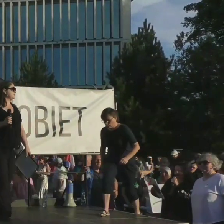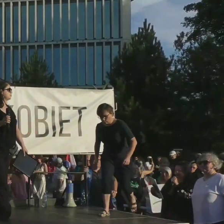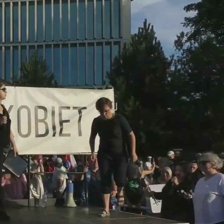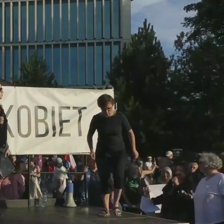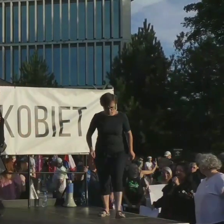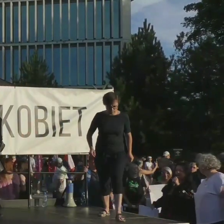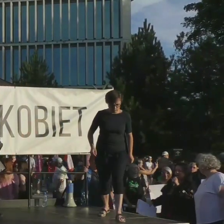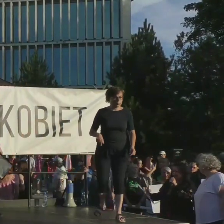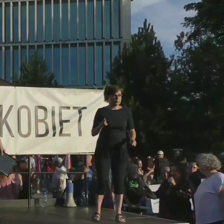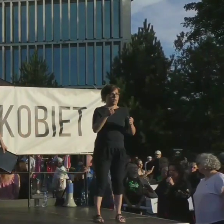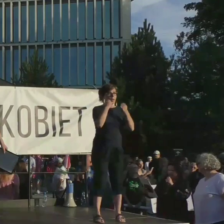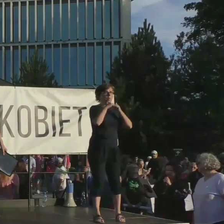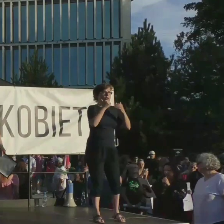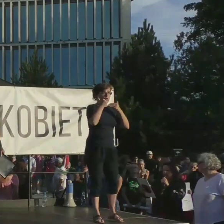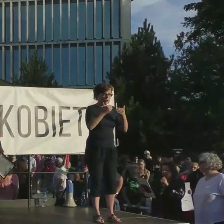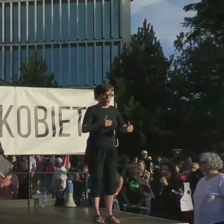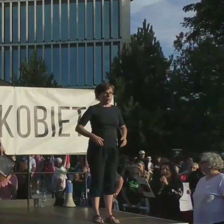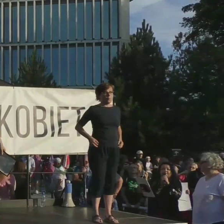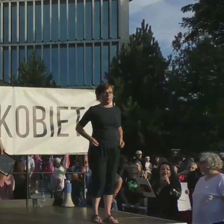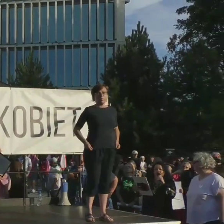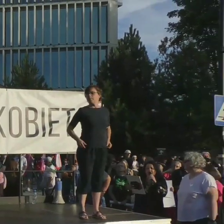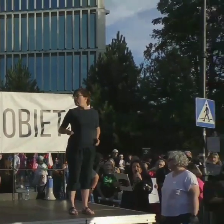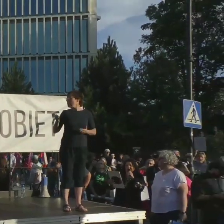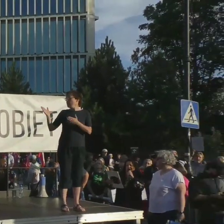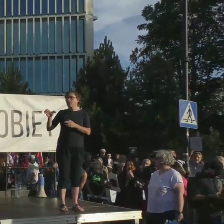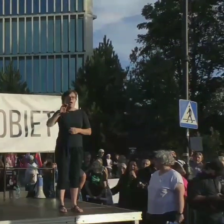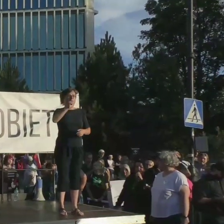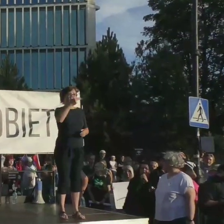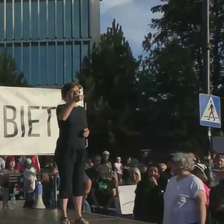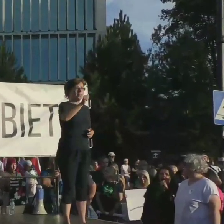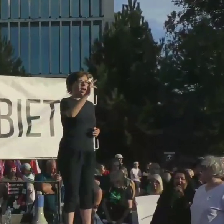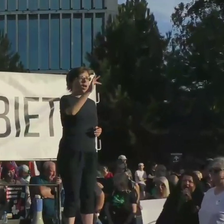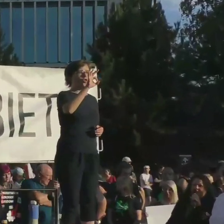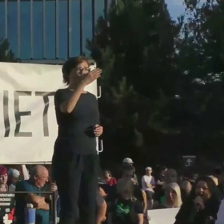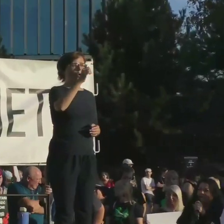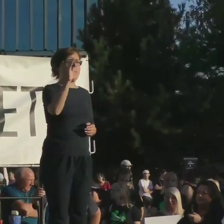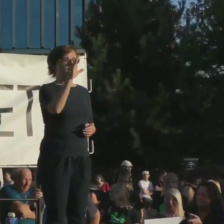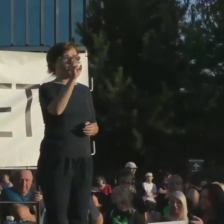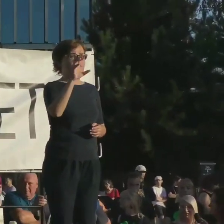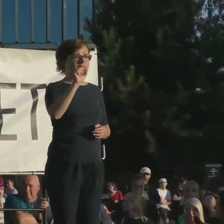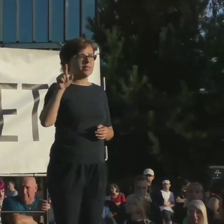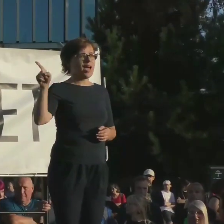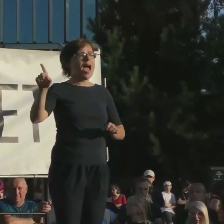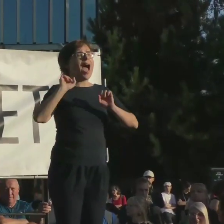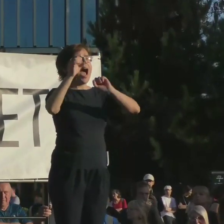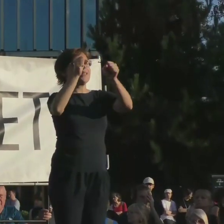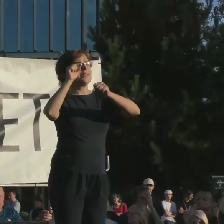Bardzo dziękujemy, a przed nami Anna Tomaszewska, Akcja Demokracja.